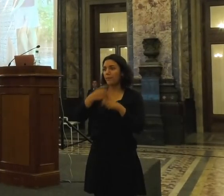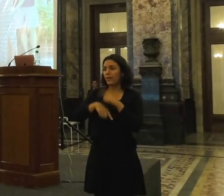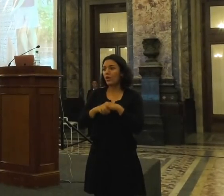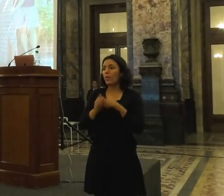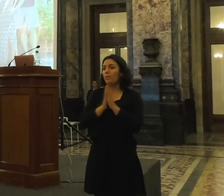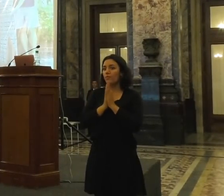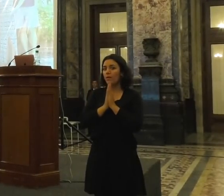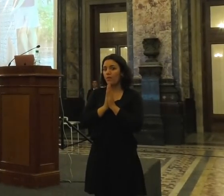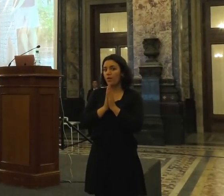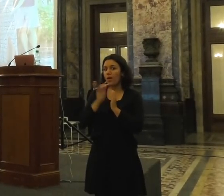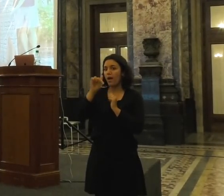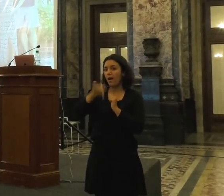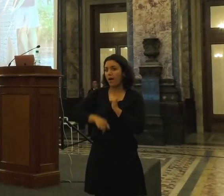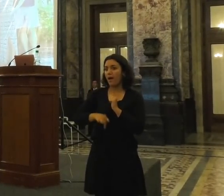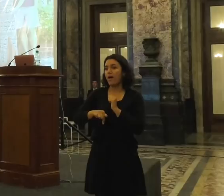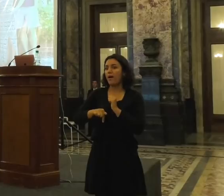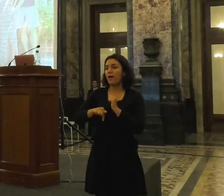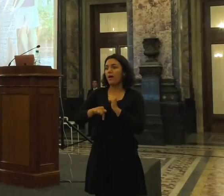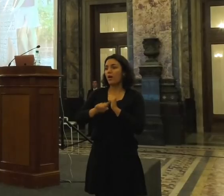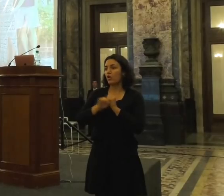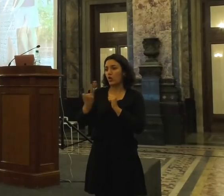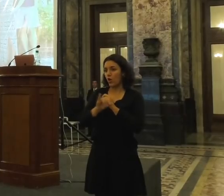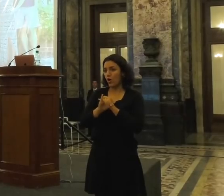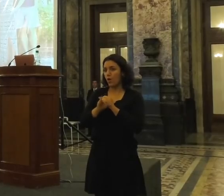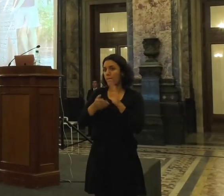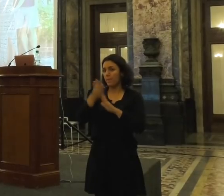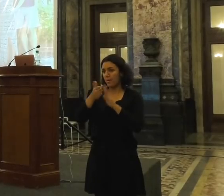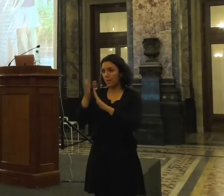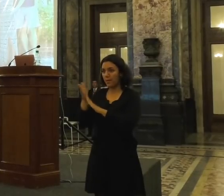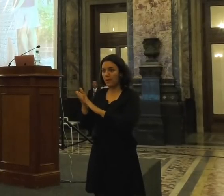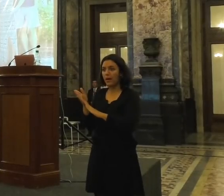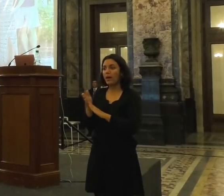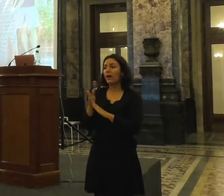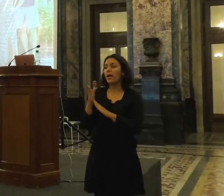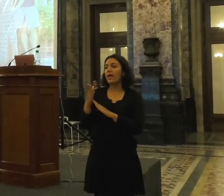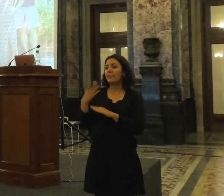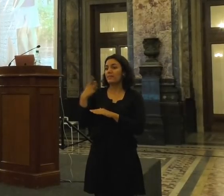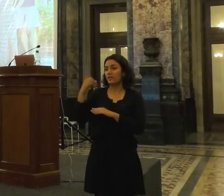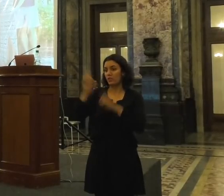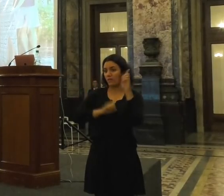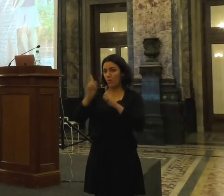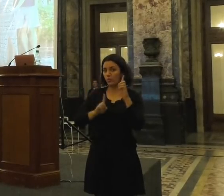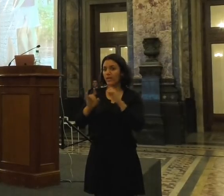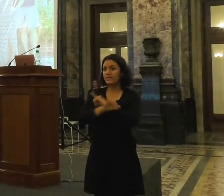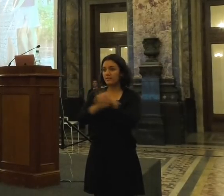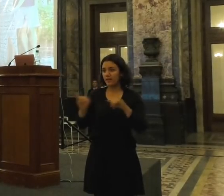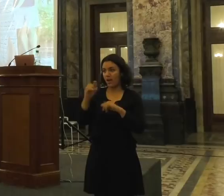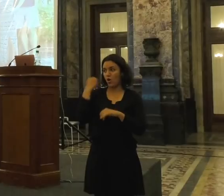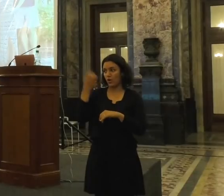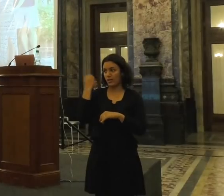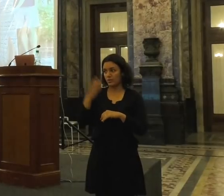vayan porque luego van a ver unas palabras de la decana para el cierre del congreso, ¿sí? Una pregunta y después, si no, le.